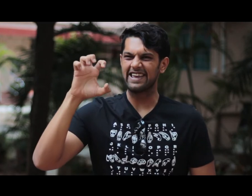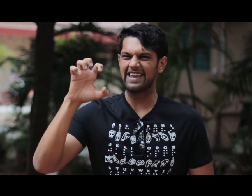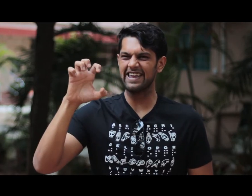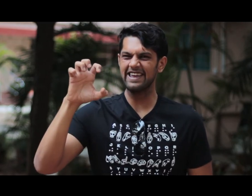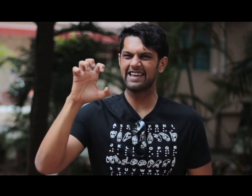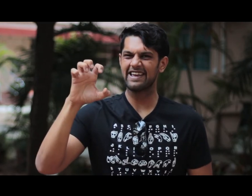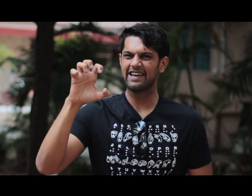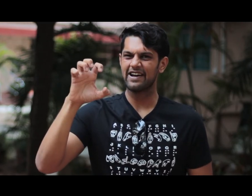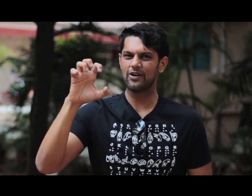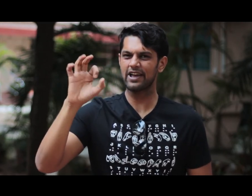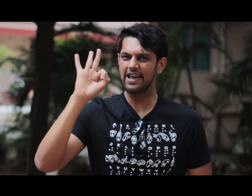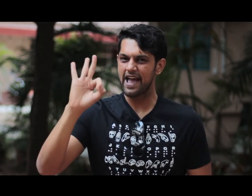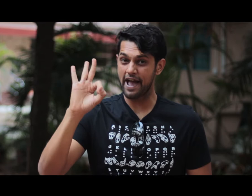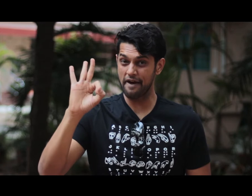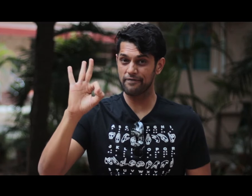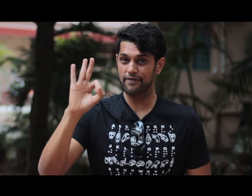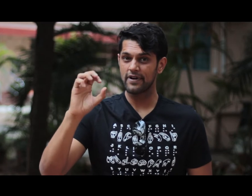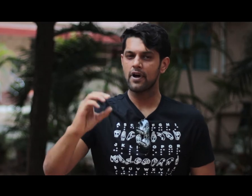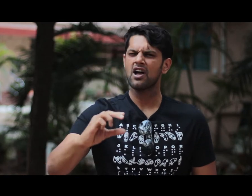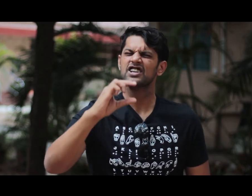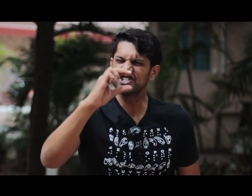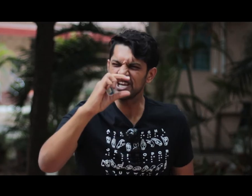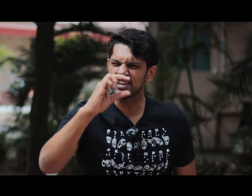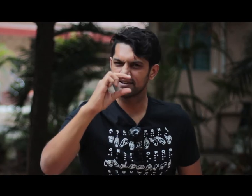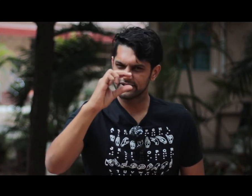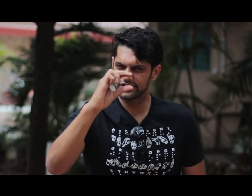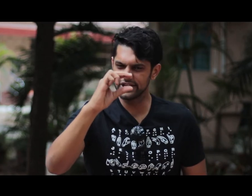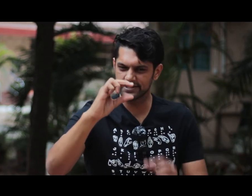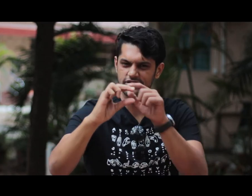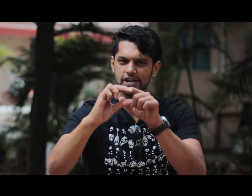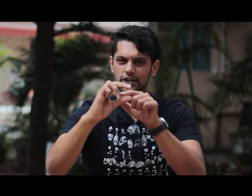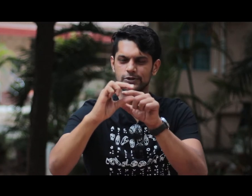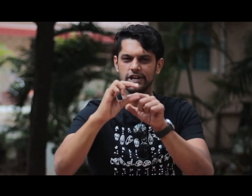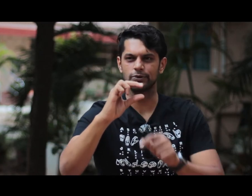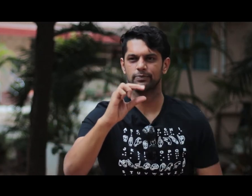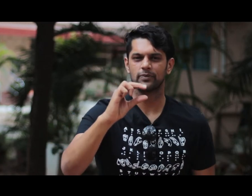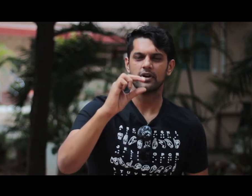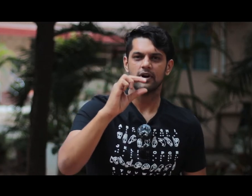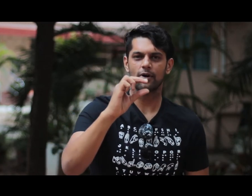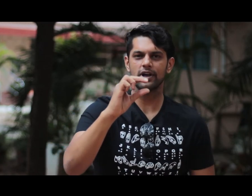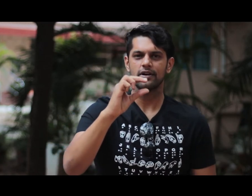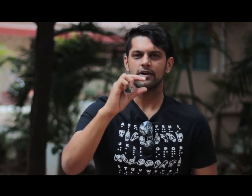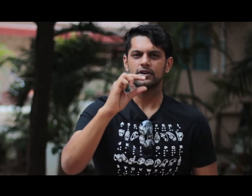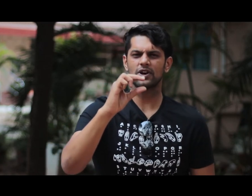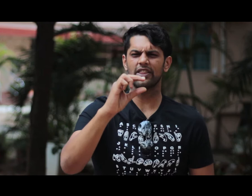E. Okay? F. G. G. This is G. Idu G. Okay? ಸೊ